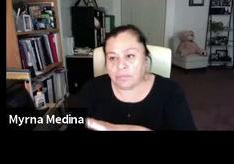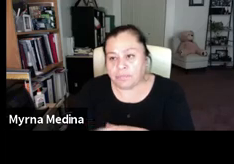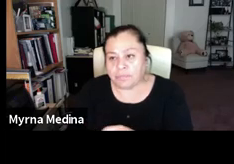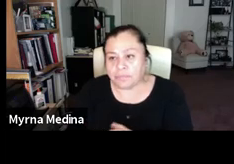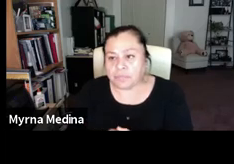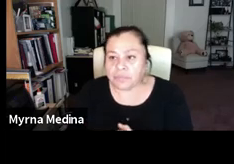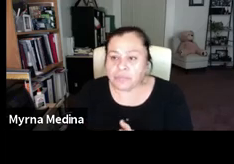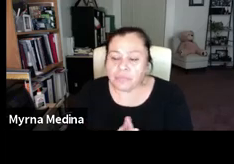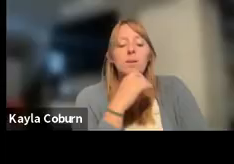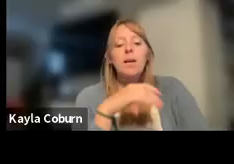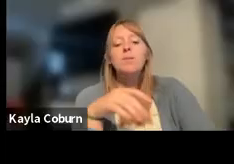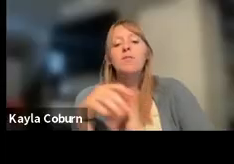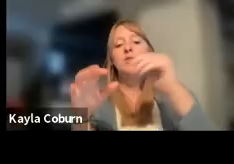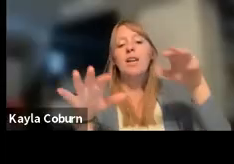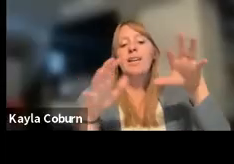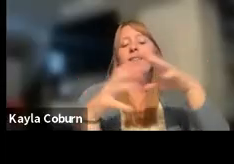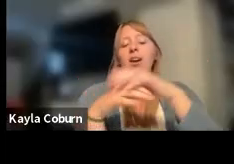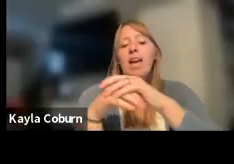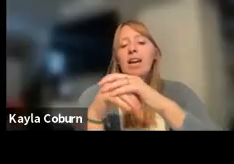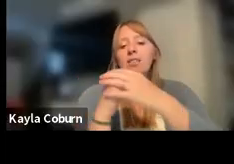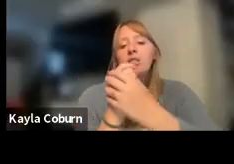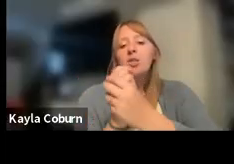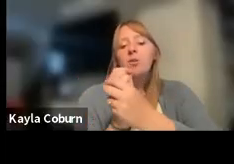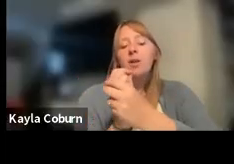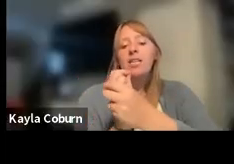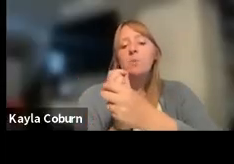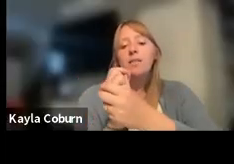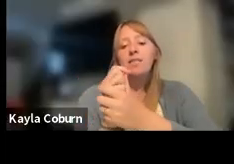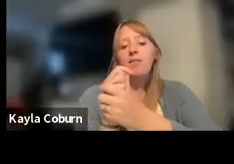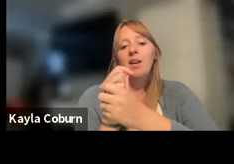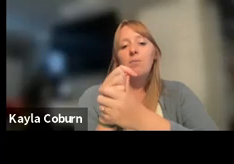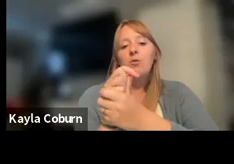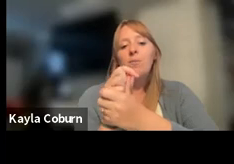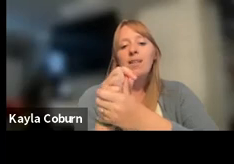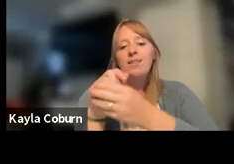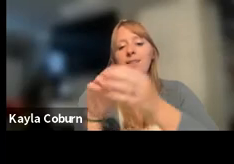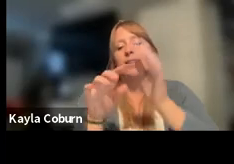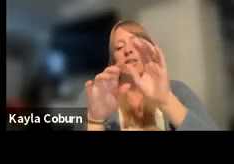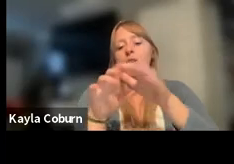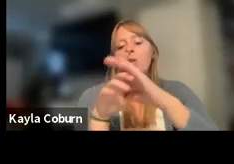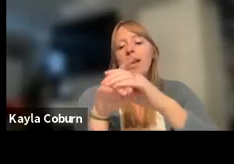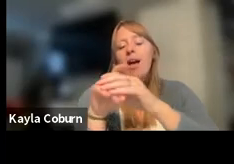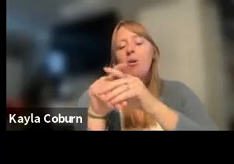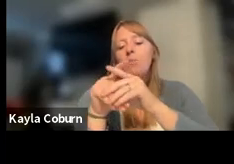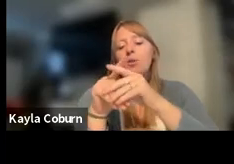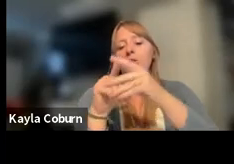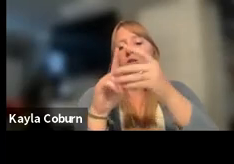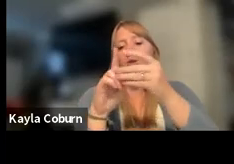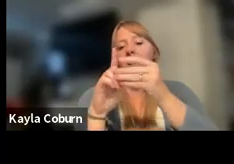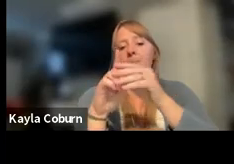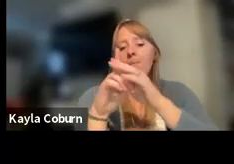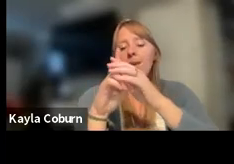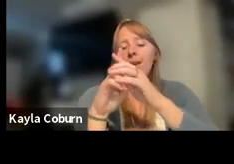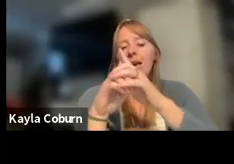hijo. Sometimes if you're trying to get their hand to do a really specific movement, you can help